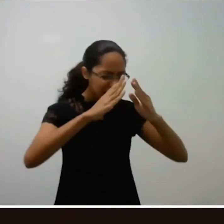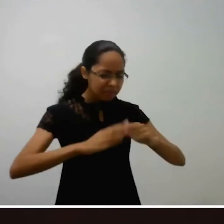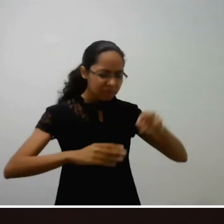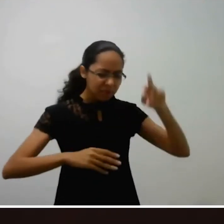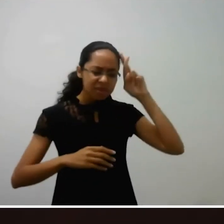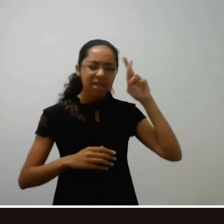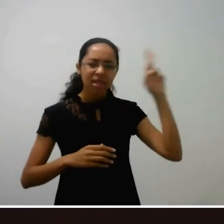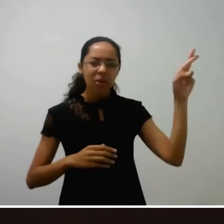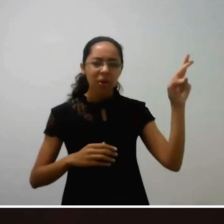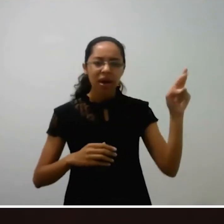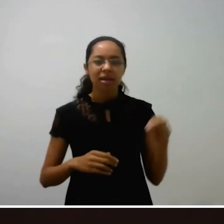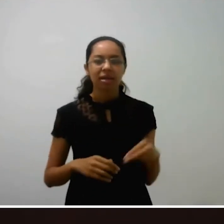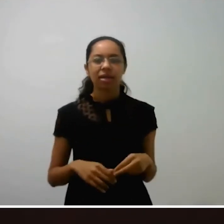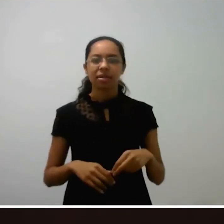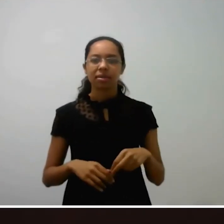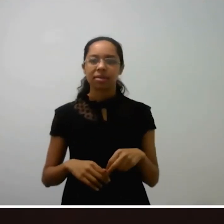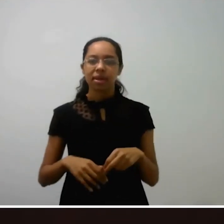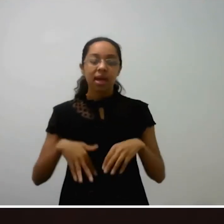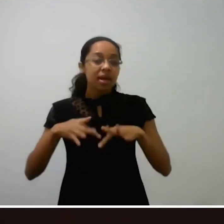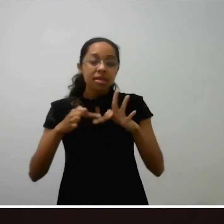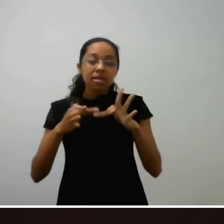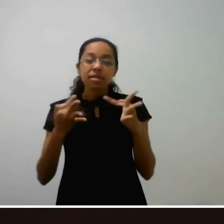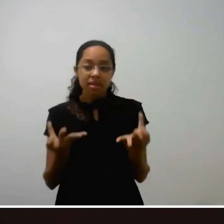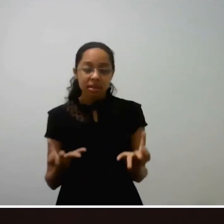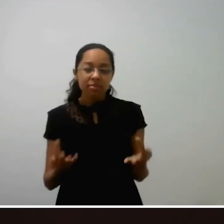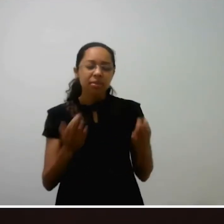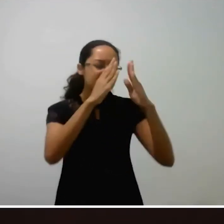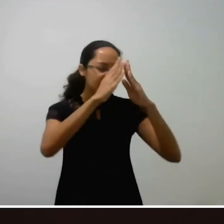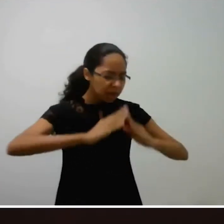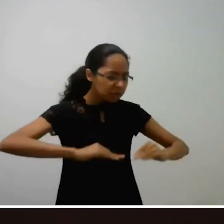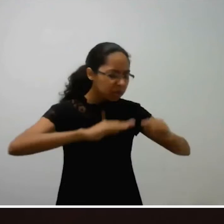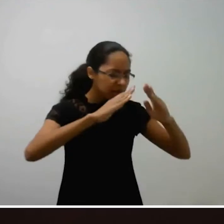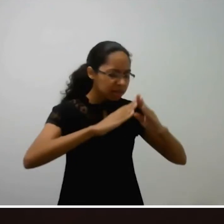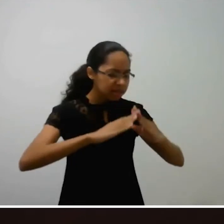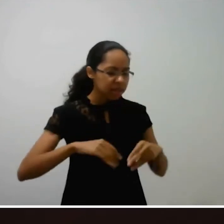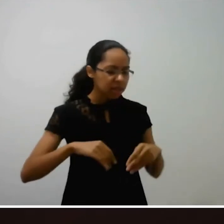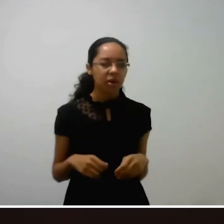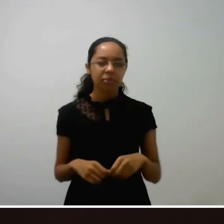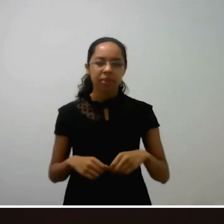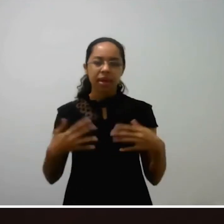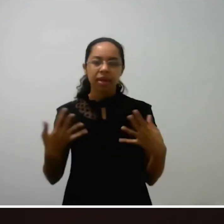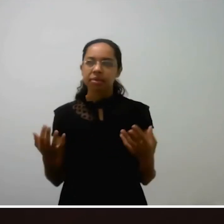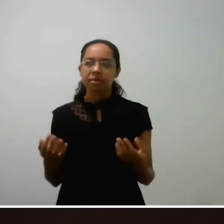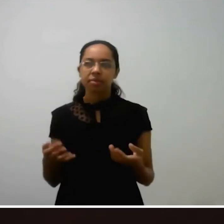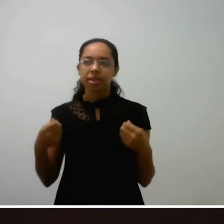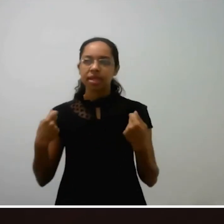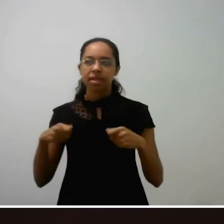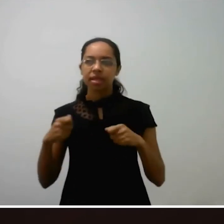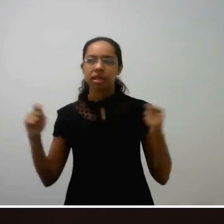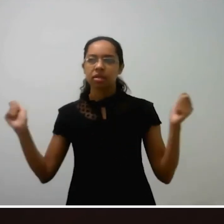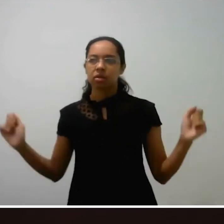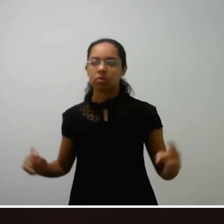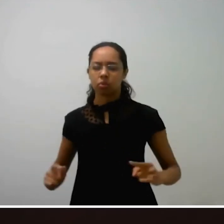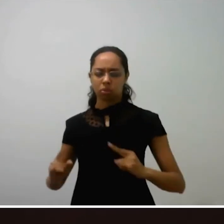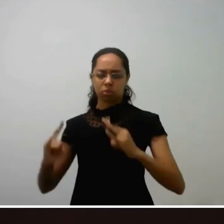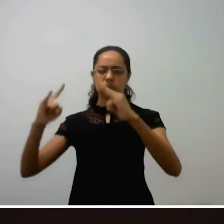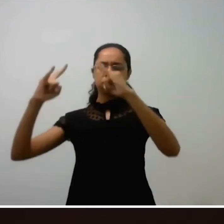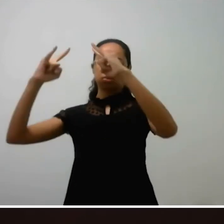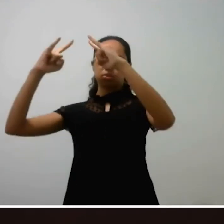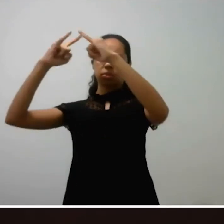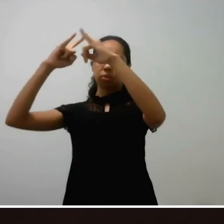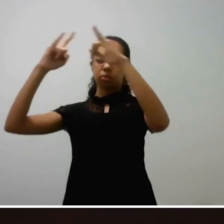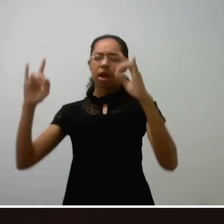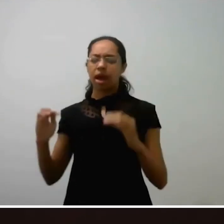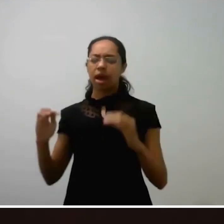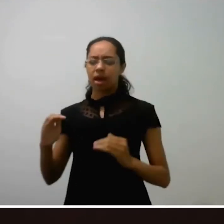Não precisa construir suntuosos templos, né, com sacerdotes, com